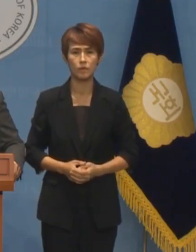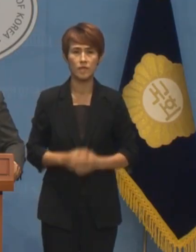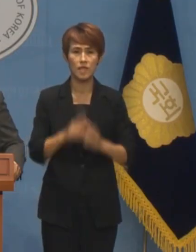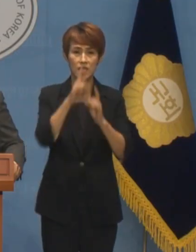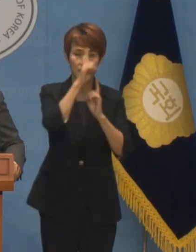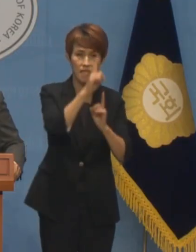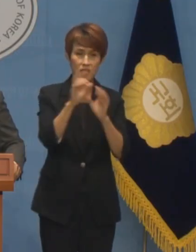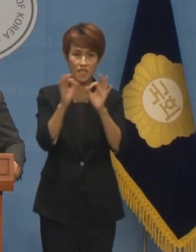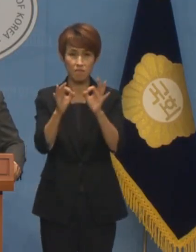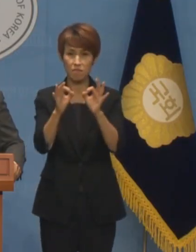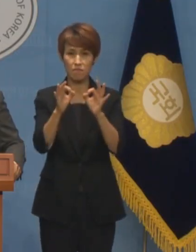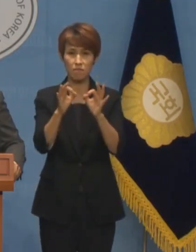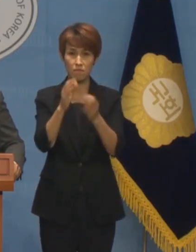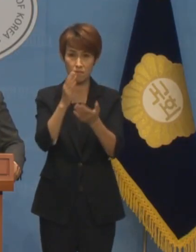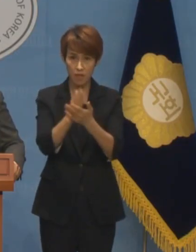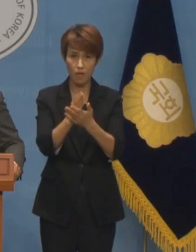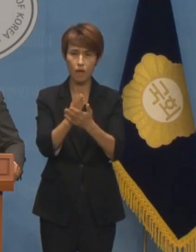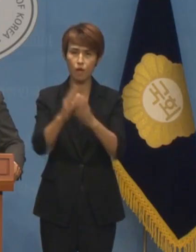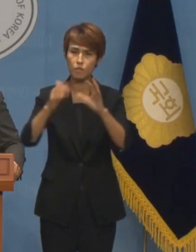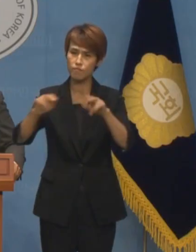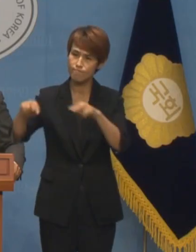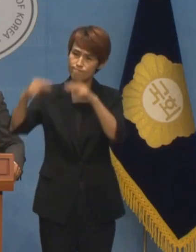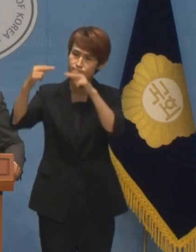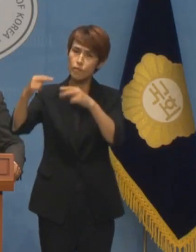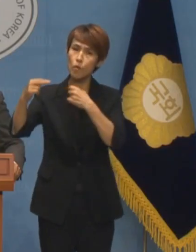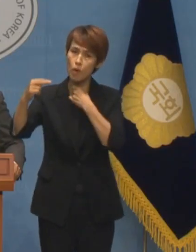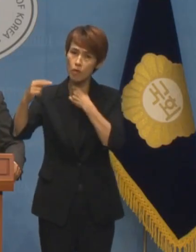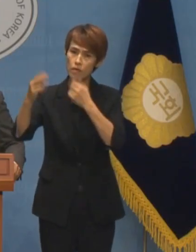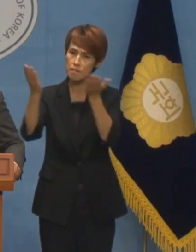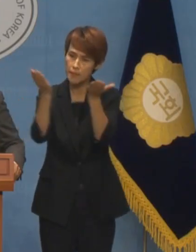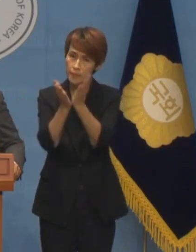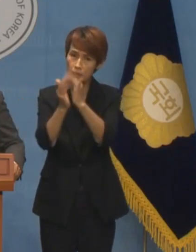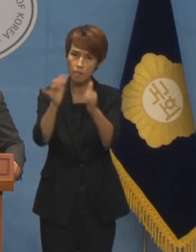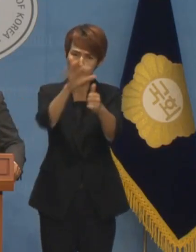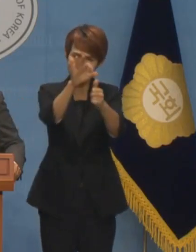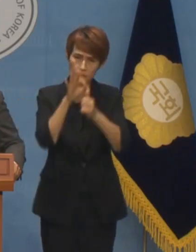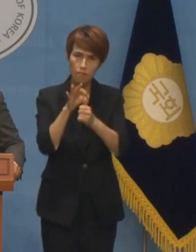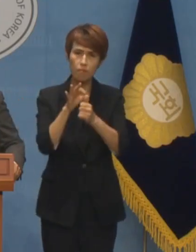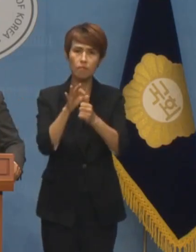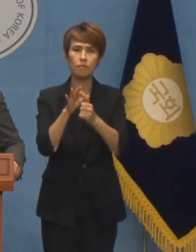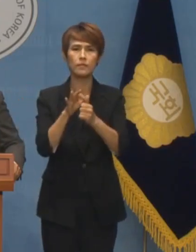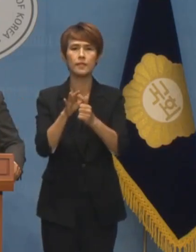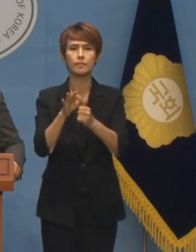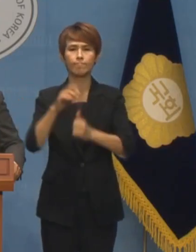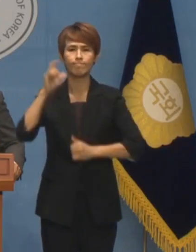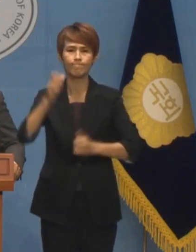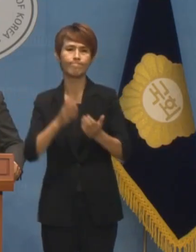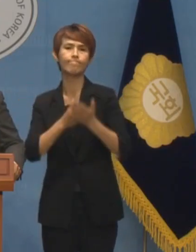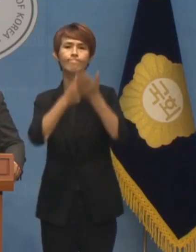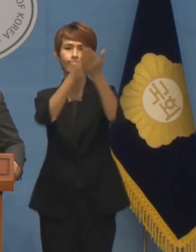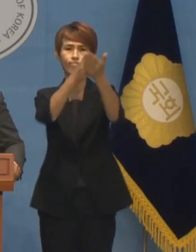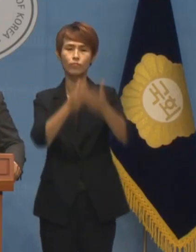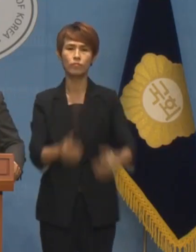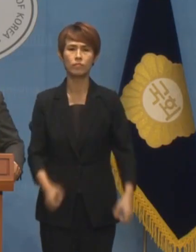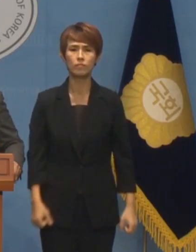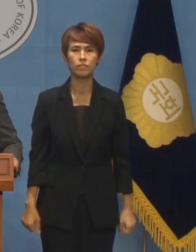이진숙, 김문수 대신 국민 눈높이에 맞는 인사를 임명할 것을 강력히 촉구합니다.